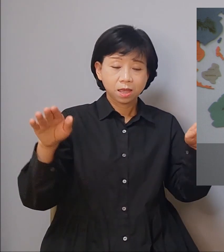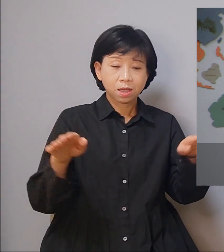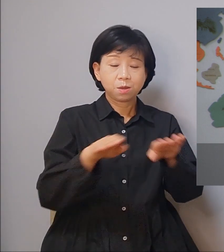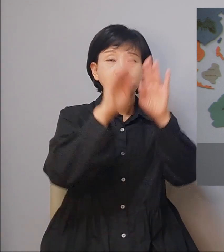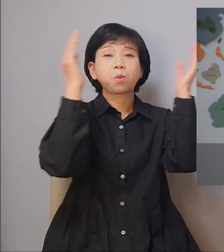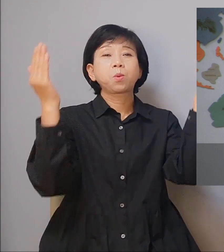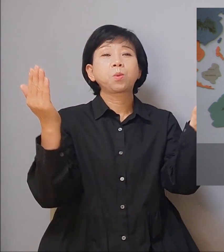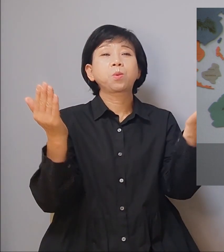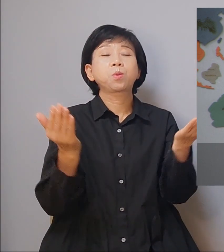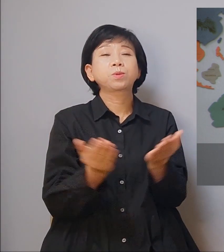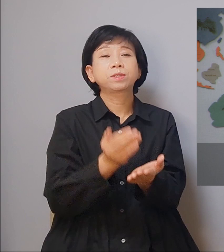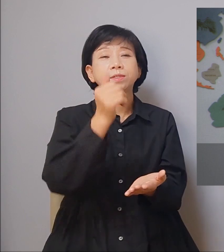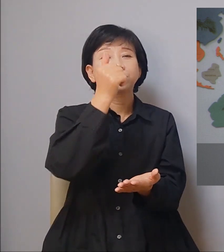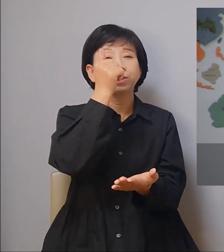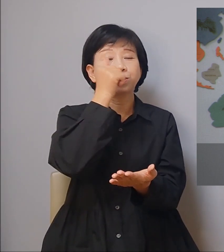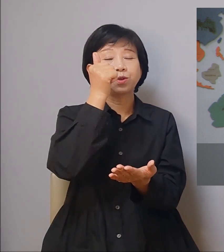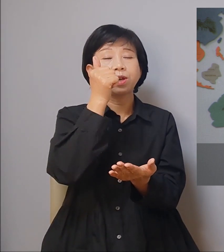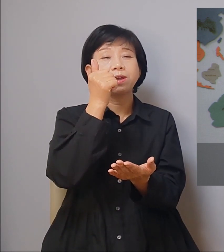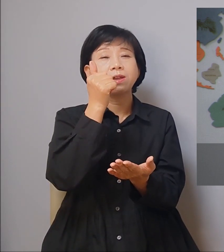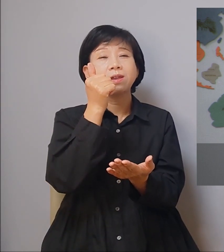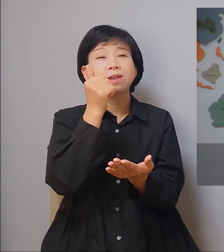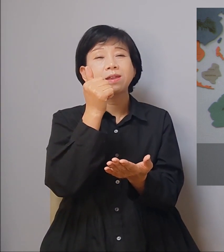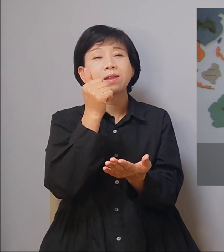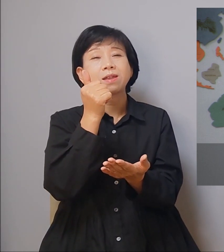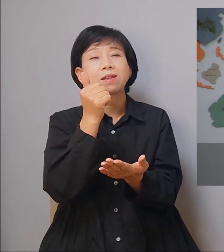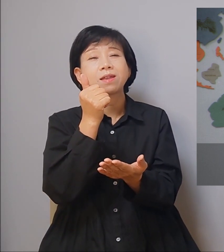내 모든 죄